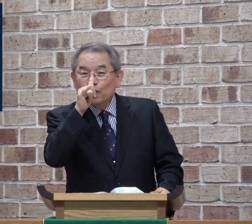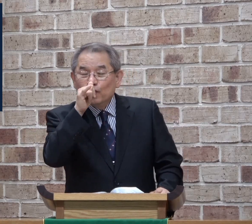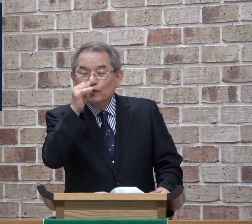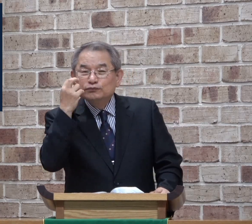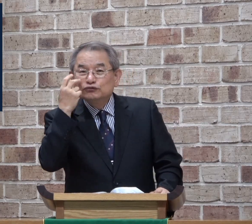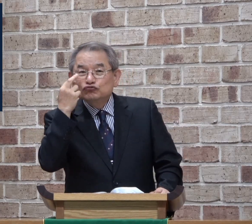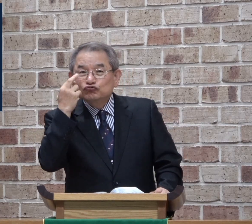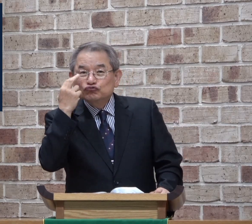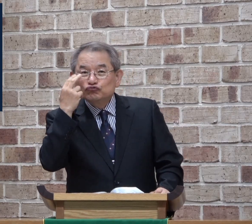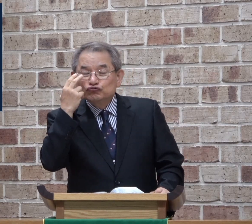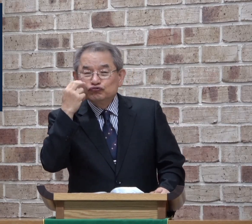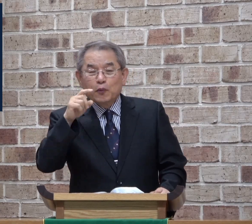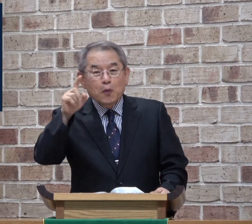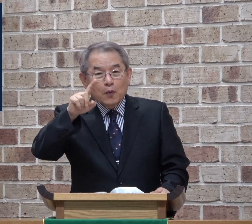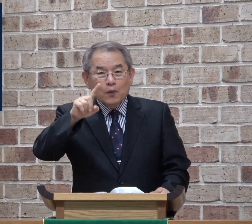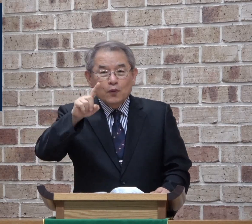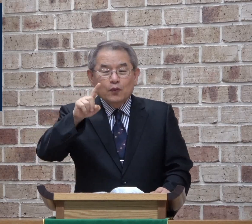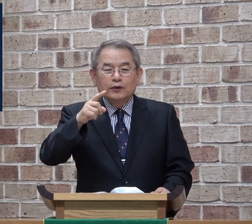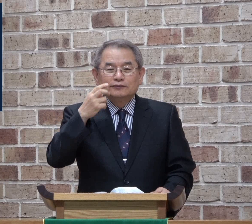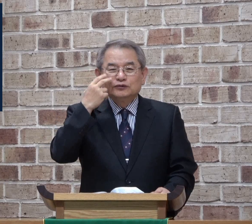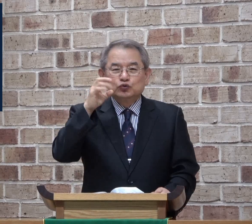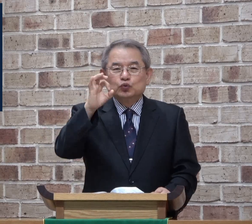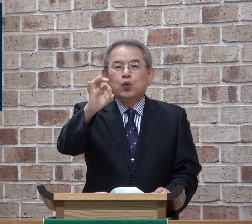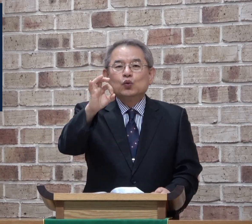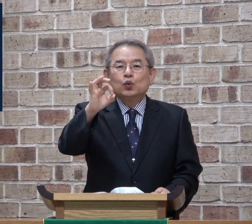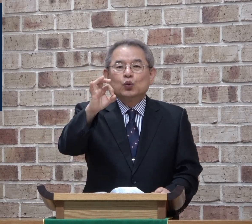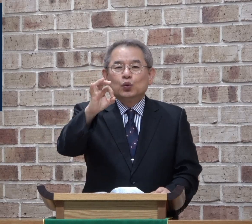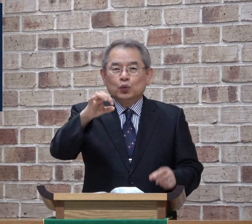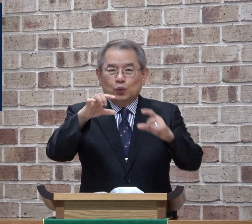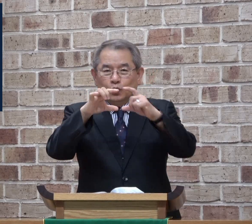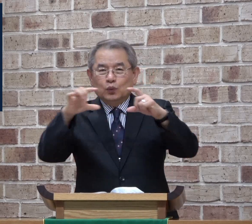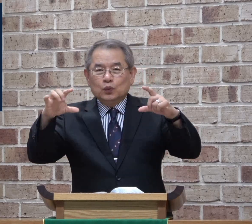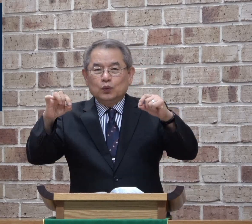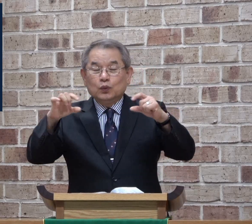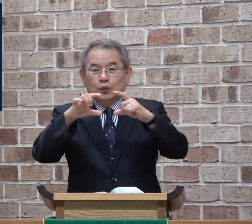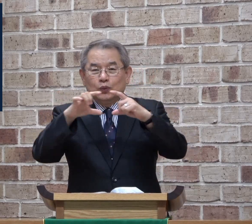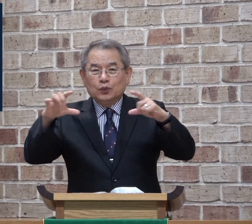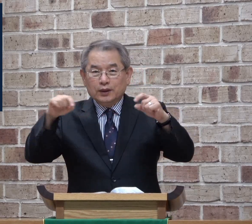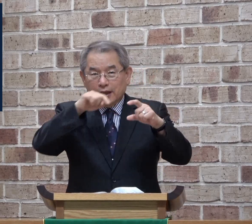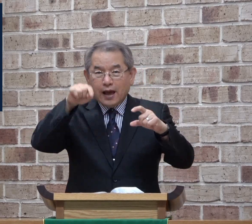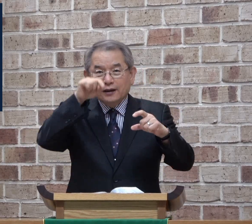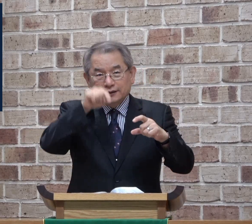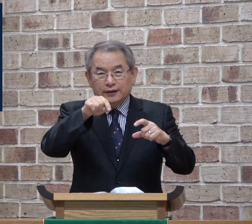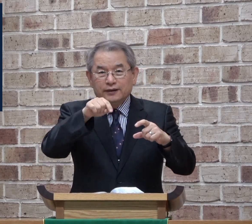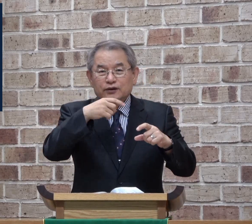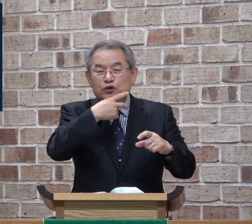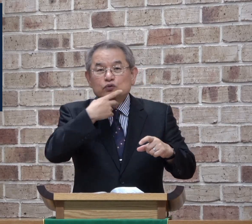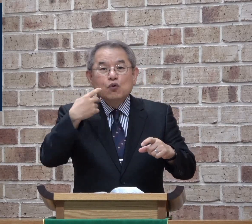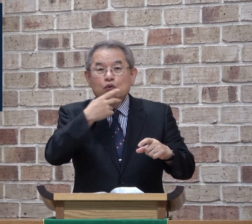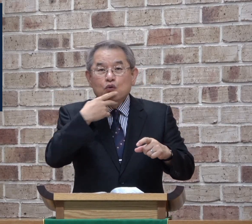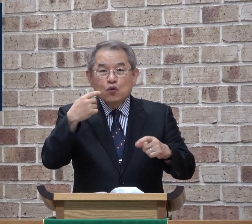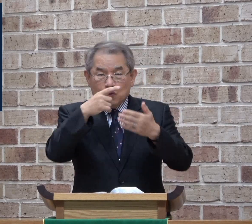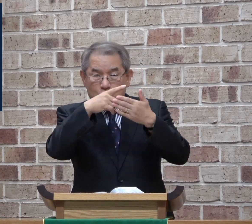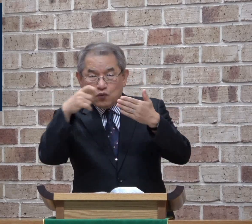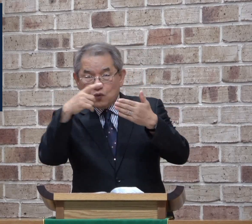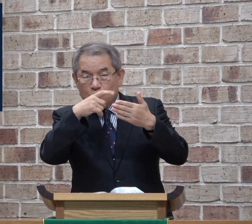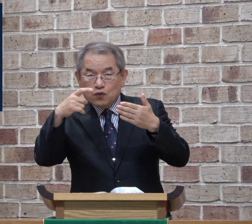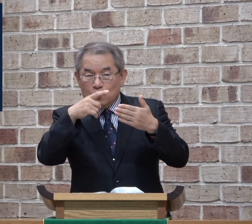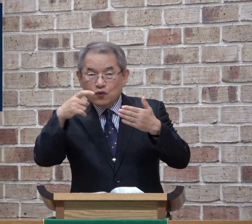미국에 이상한 게 한 가지 있습니다. 뭐냐면 지폐입니다. 미국 지폐인데 그 지폐 안에